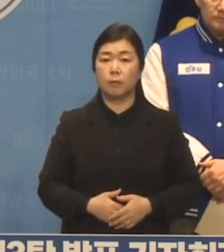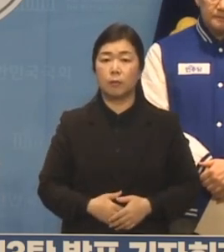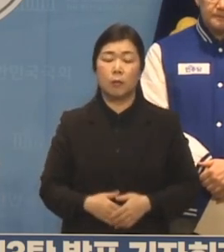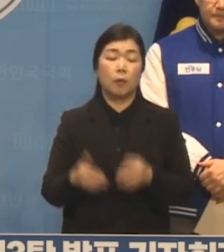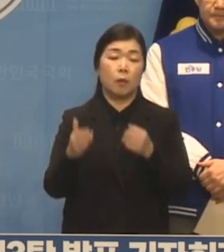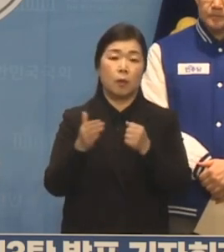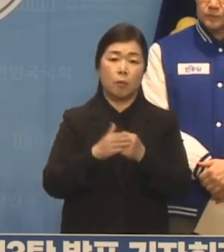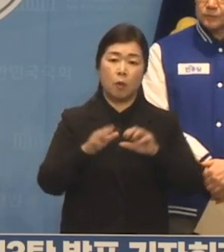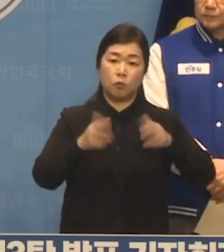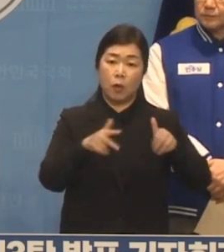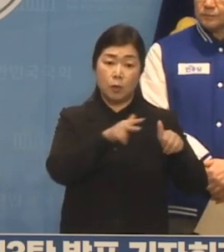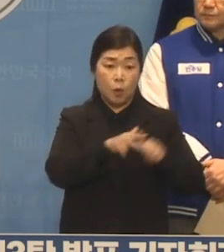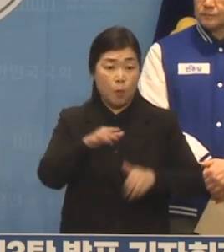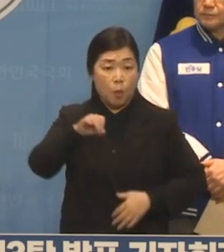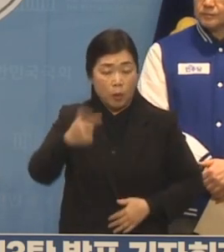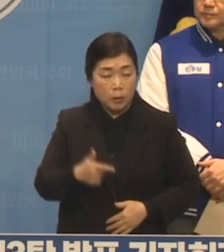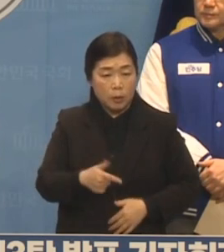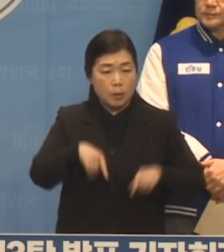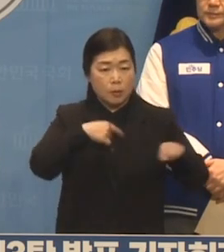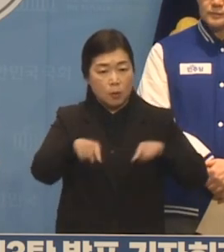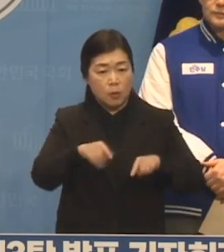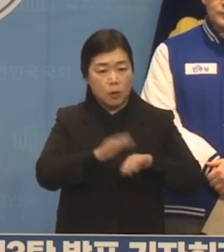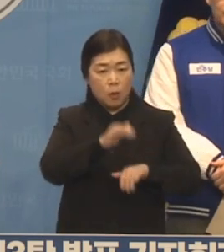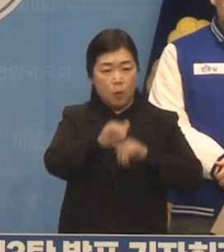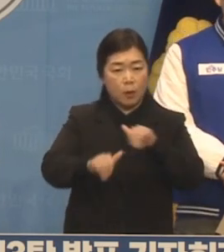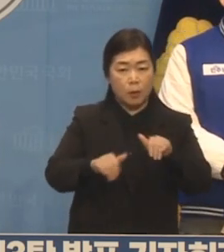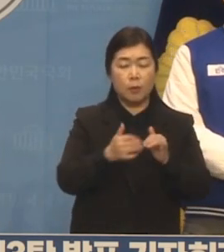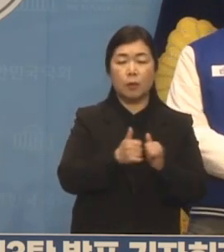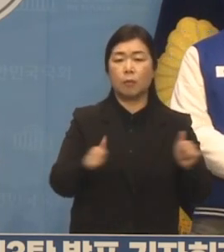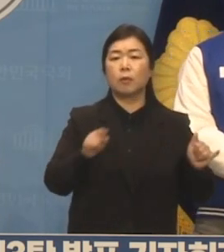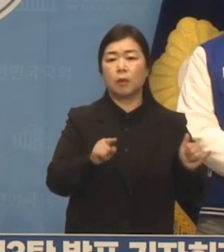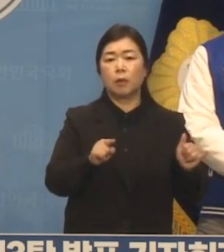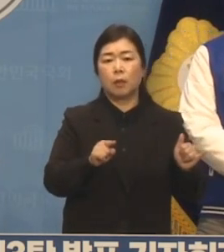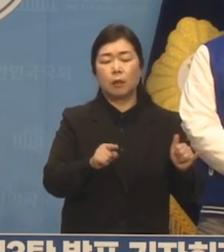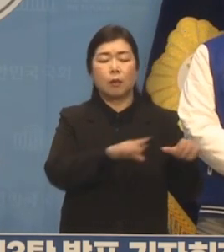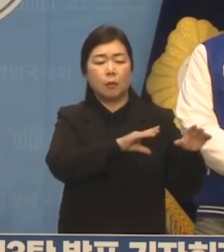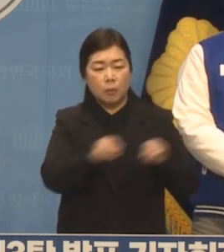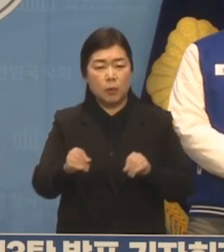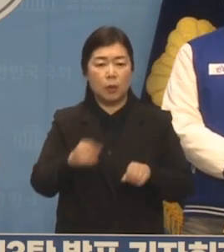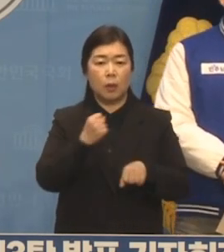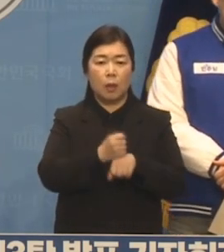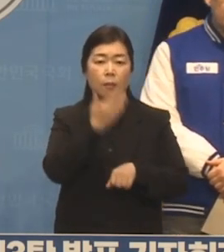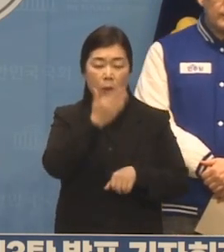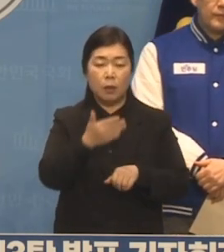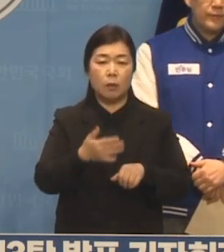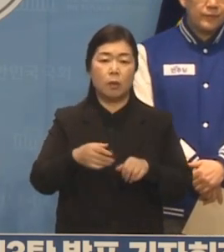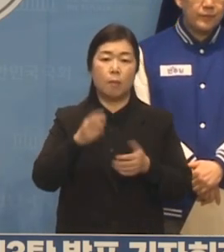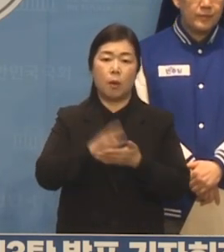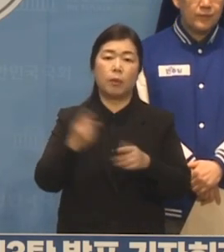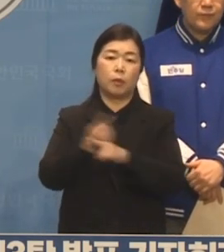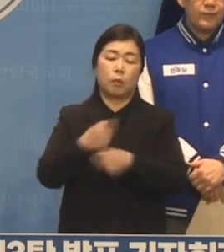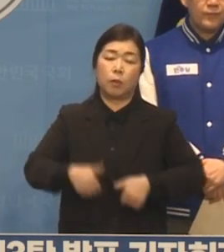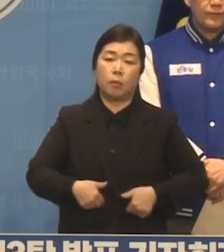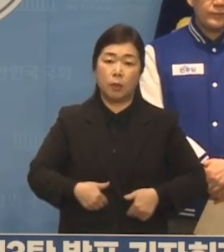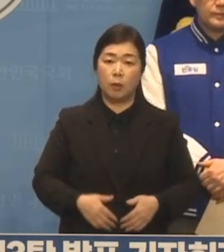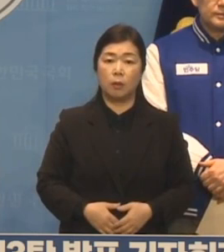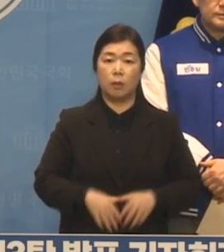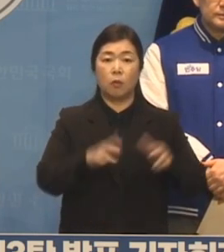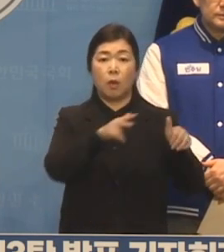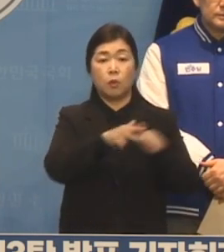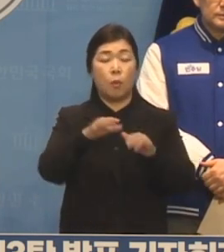이에 국가정보원의 정치관여 차단을 강화하는 법 개정이 필요합니다. 국가정보원법